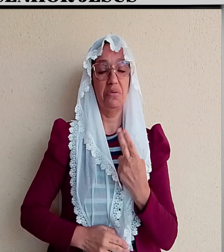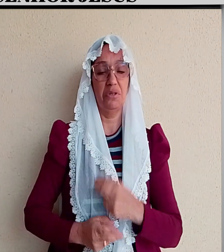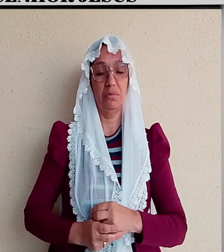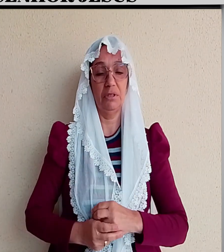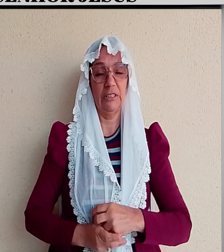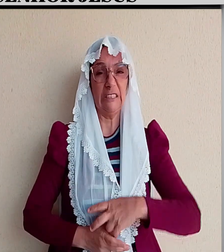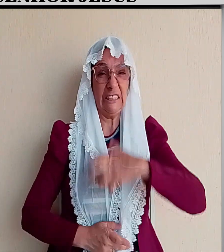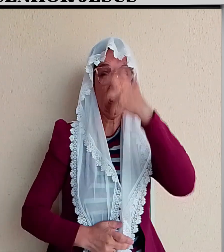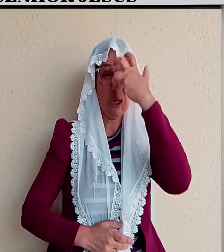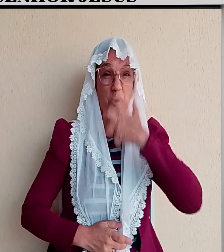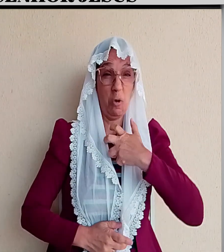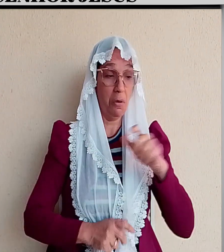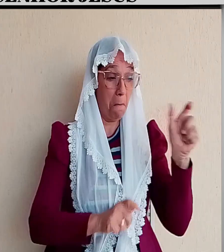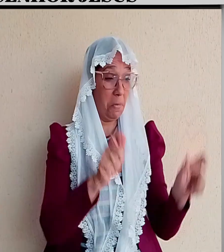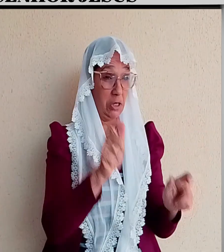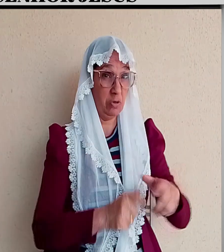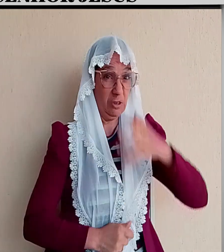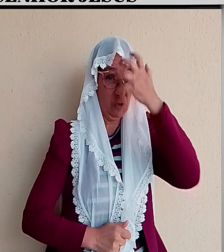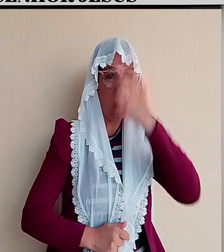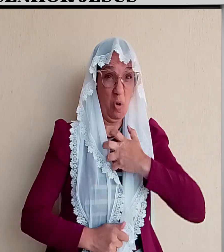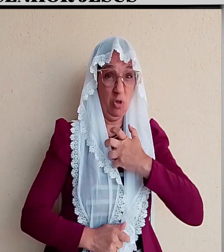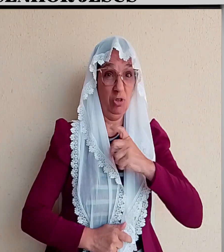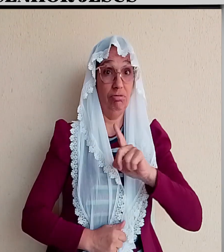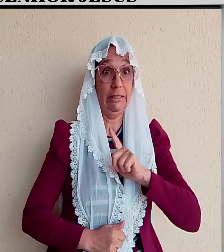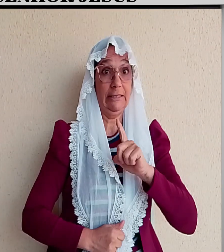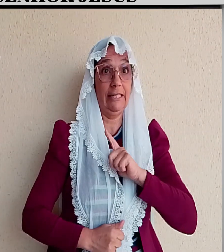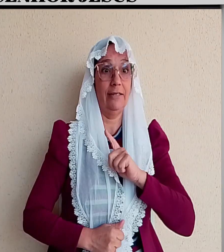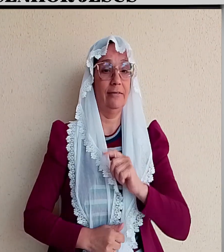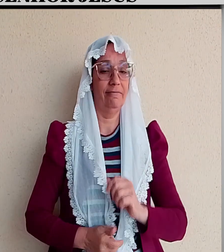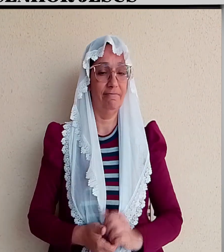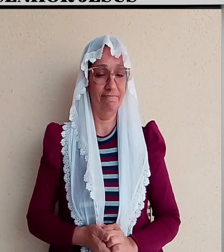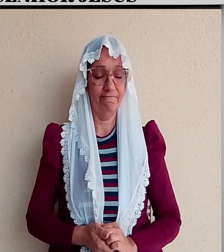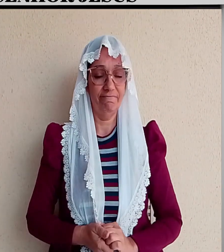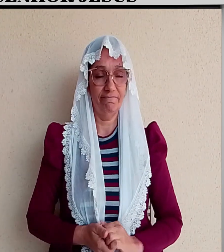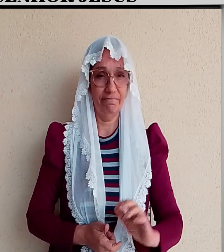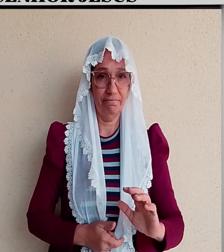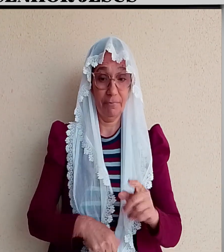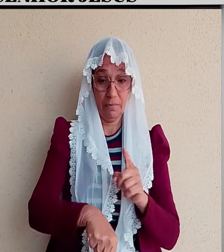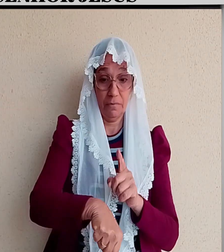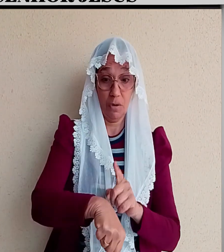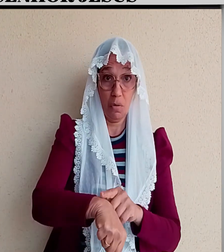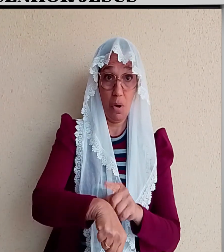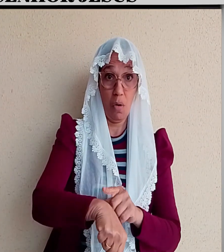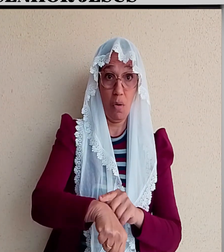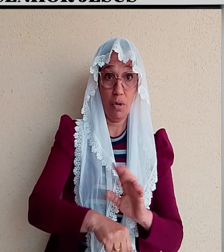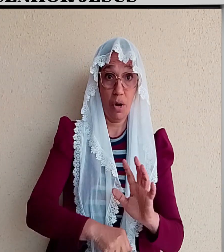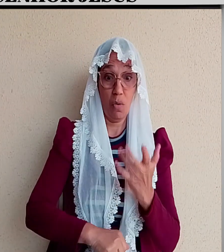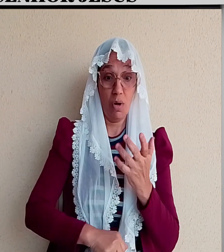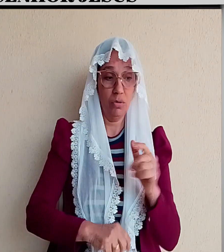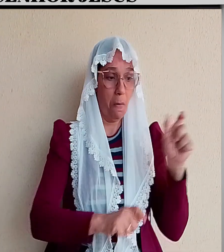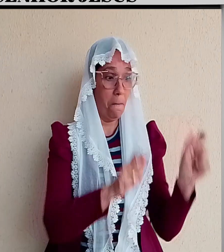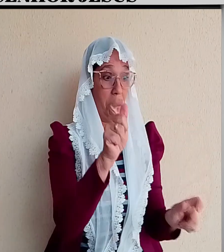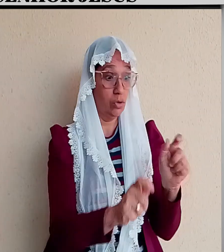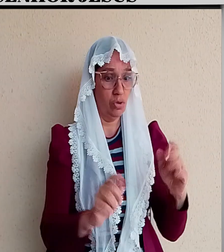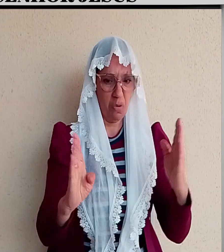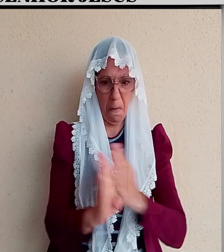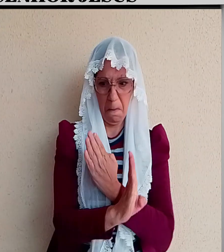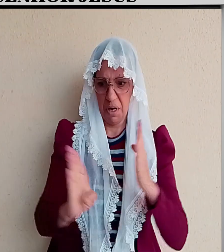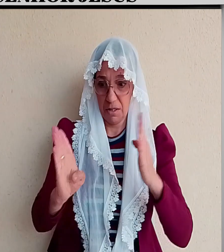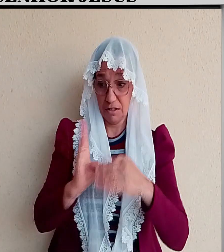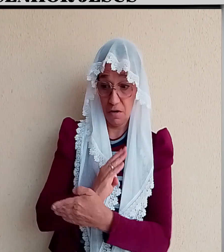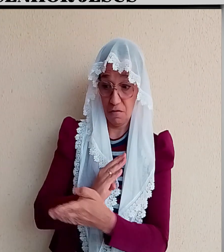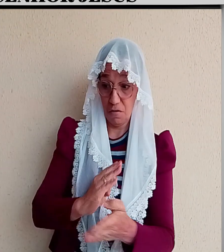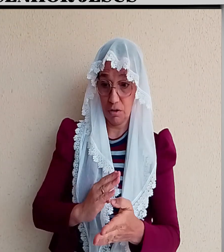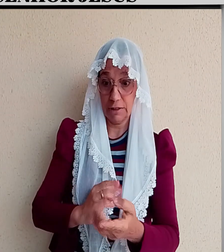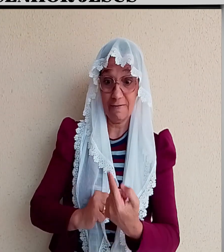será salvo. Quando, pois, vós perseguirem nessa cidade, fugi para outra, porque em verdade vos digo que não acabareis de